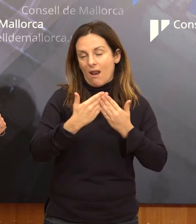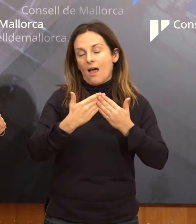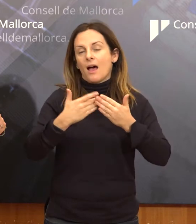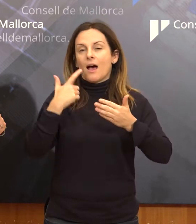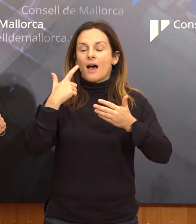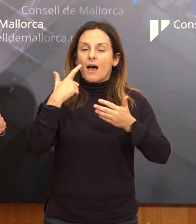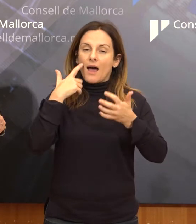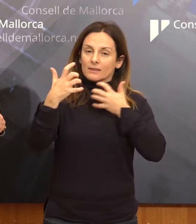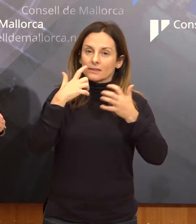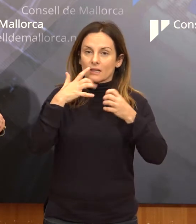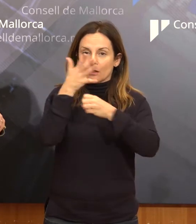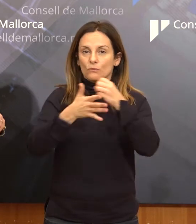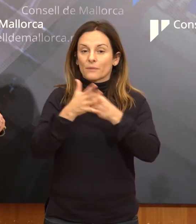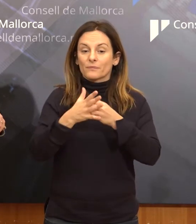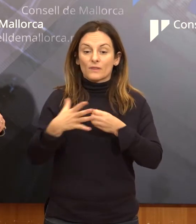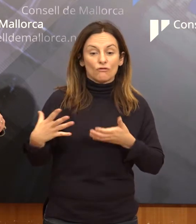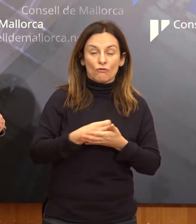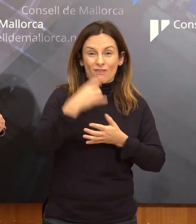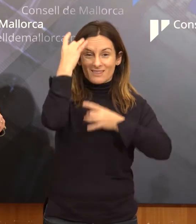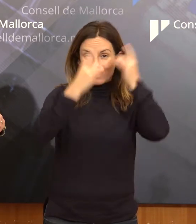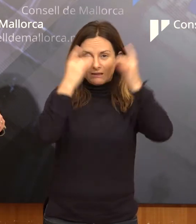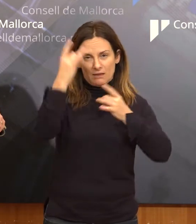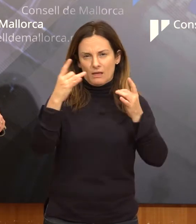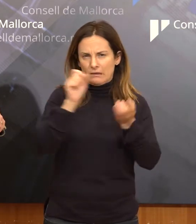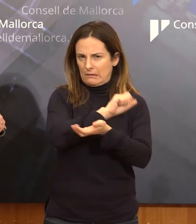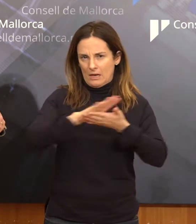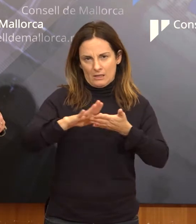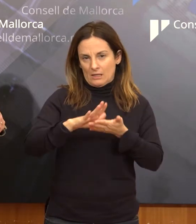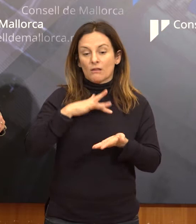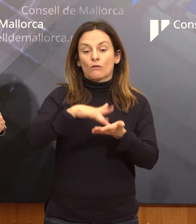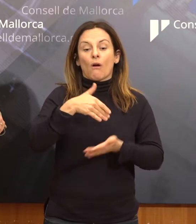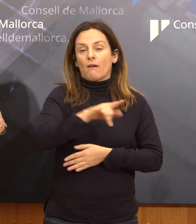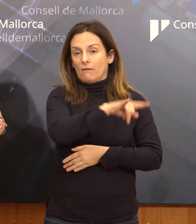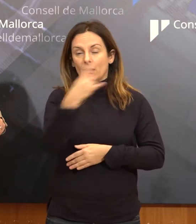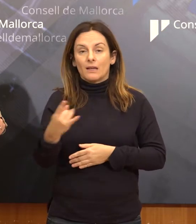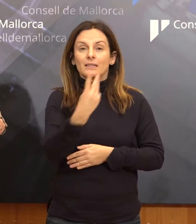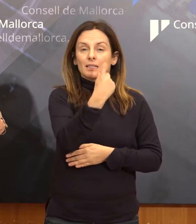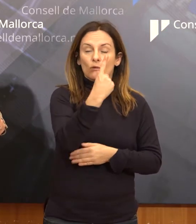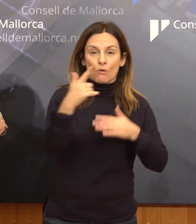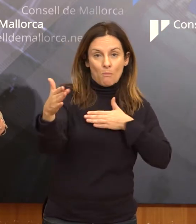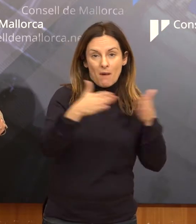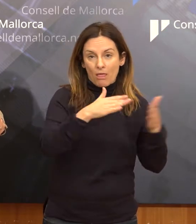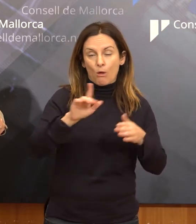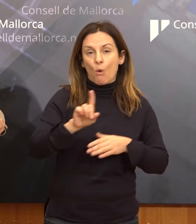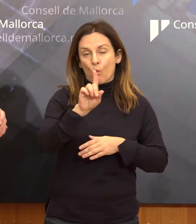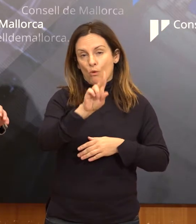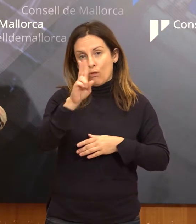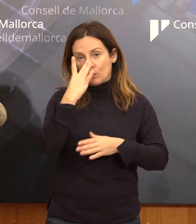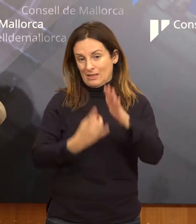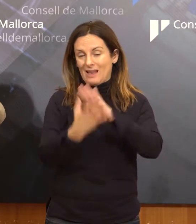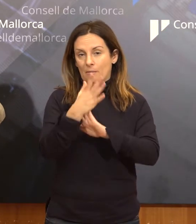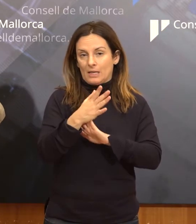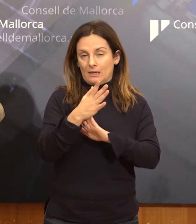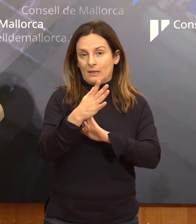gratuitos y se sobran durante un par de semanas a quienes quedan de semana 30 de marzo y 2 de abril la diferente